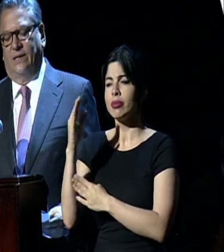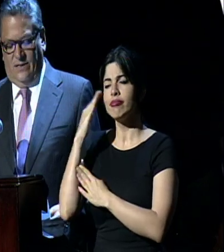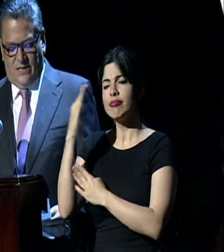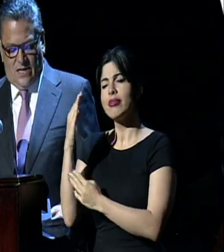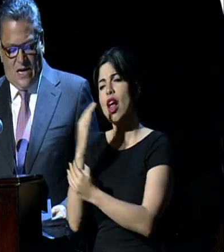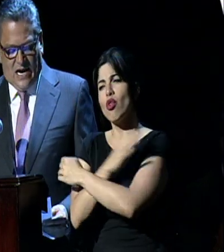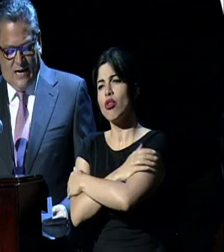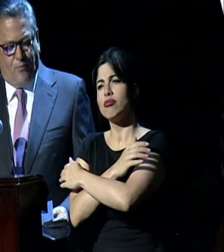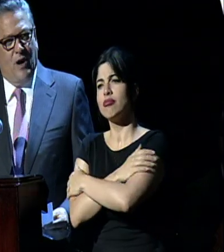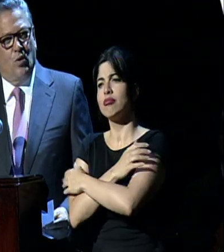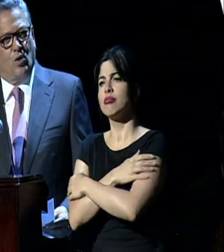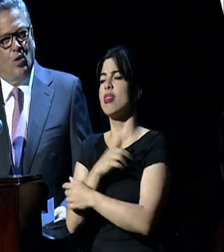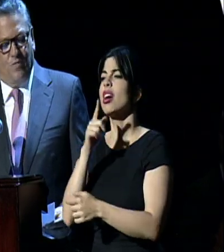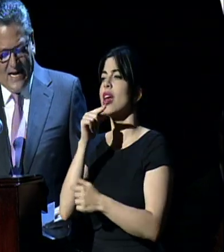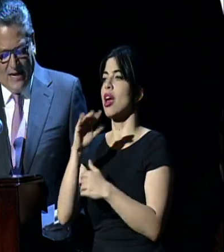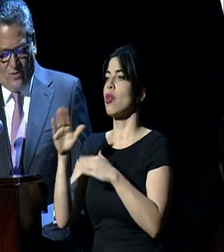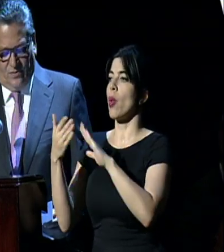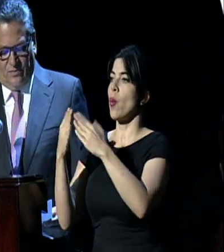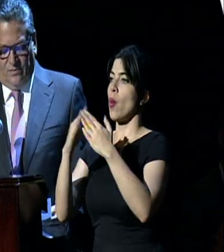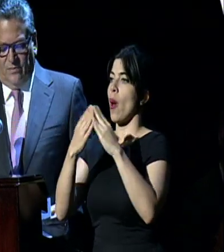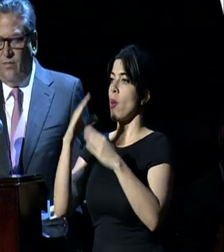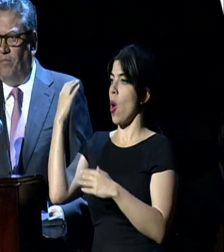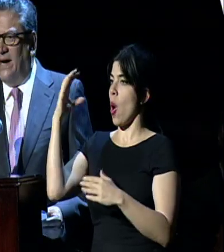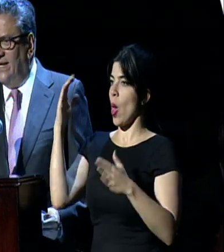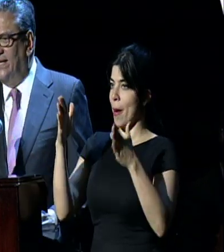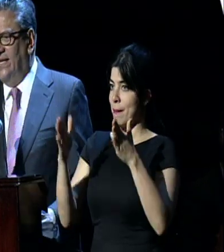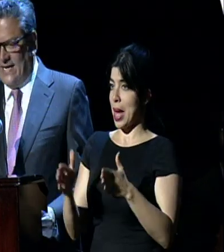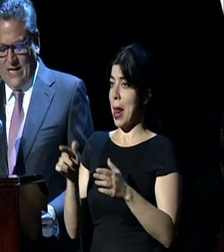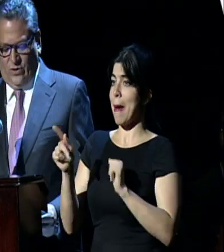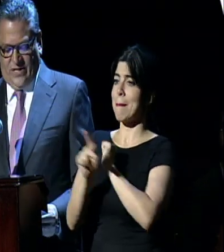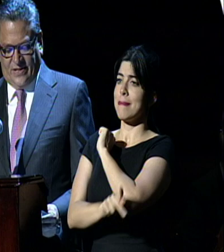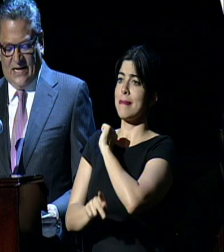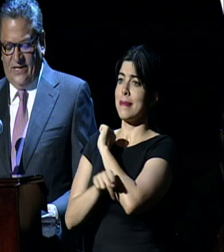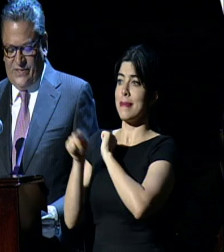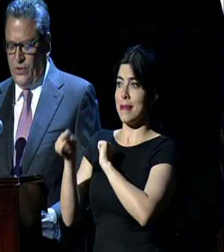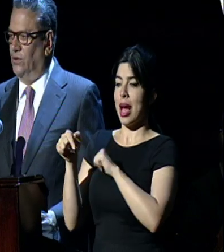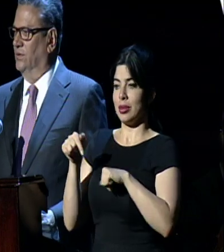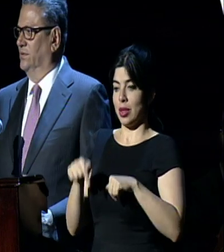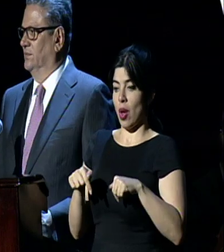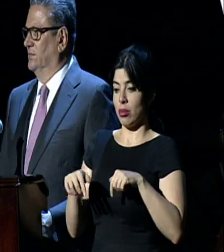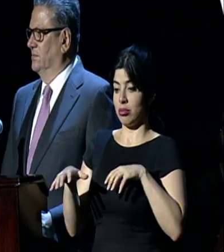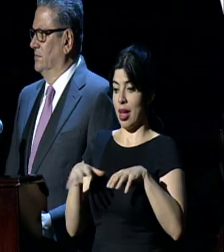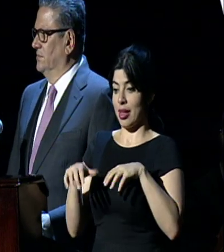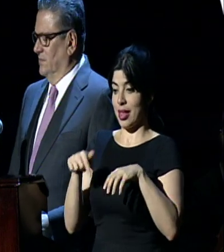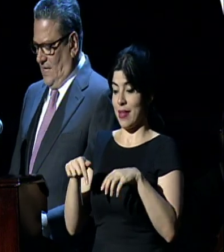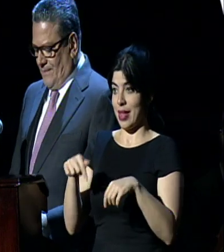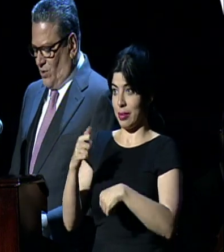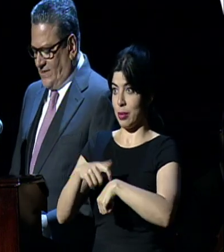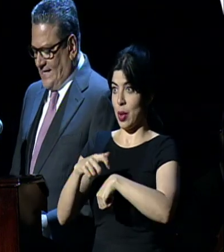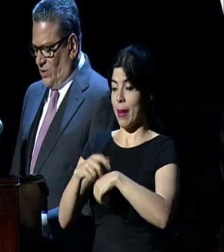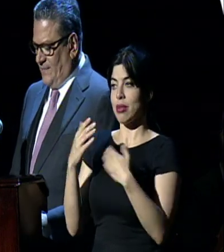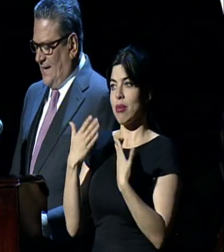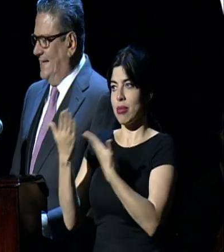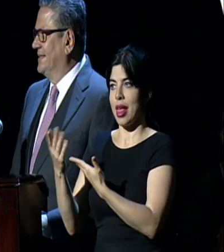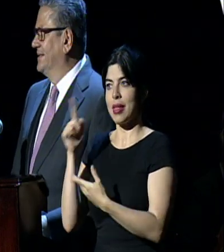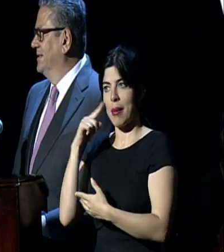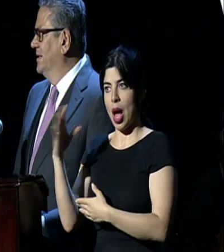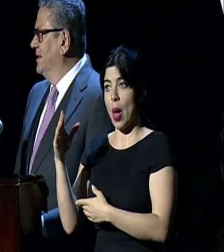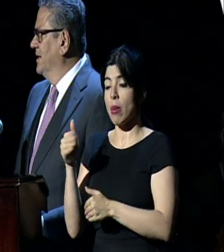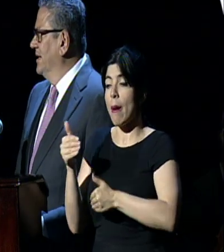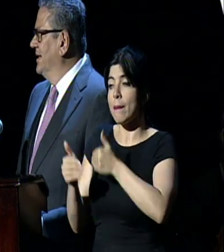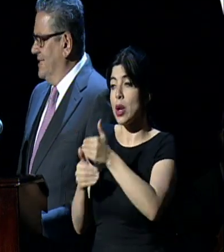fraternal al pueblo colombiano, país dedicado de esta edición. El proceso de